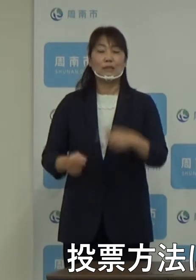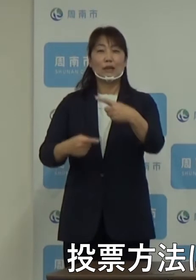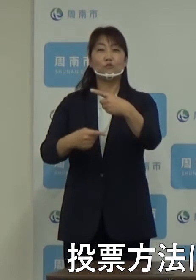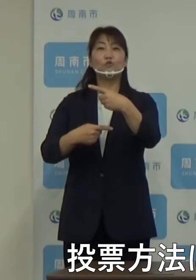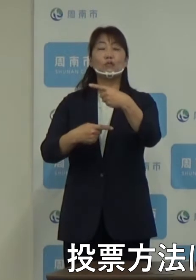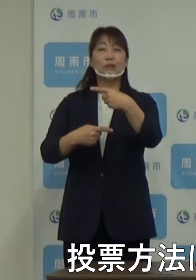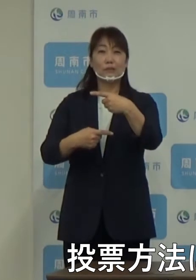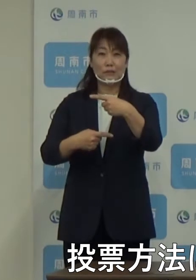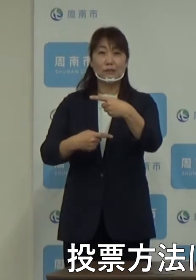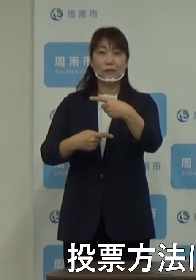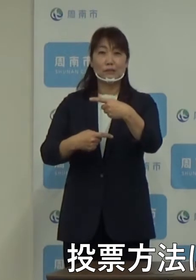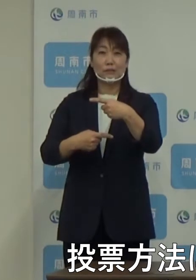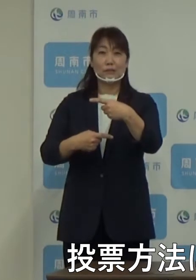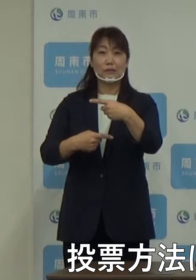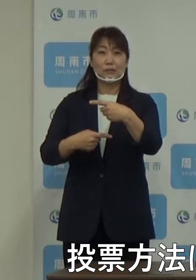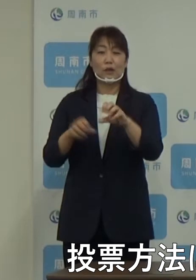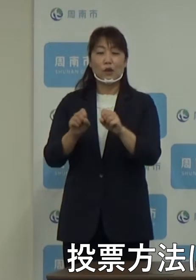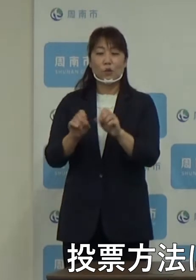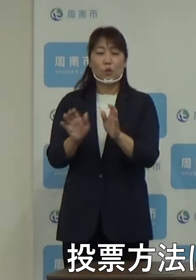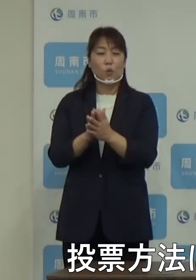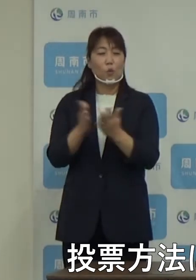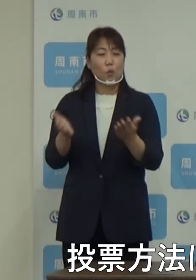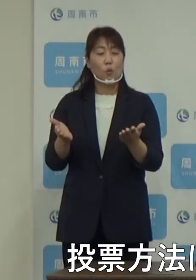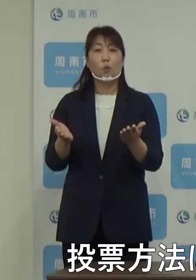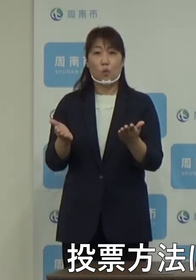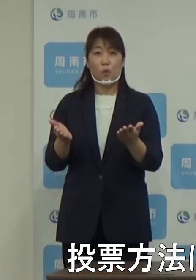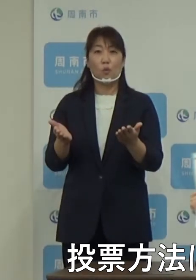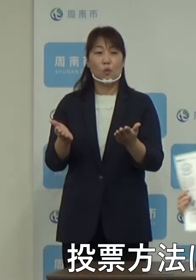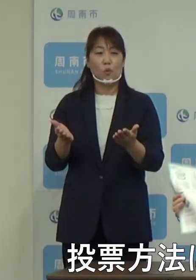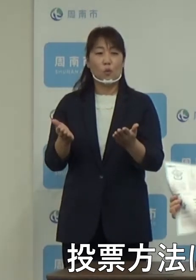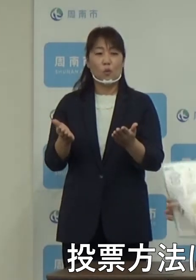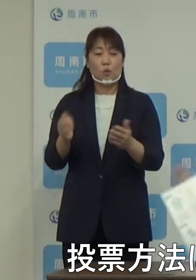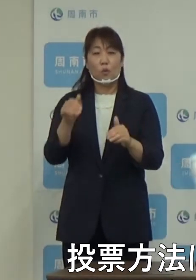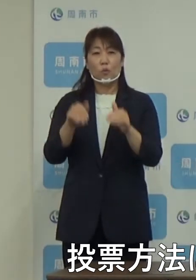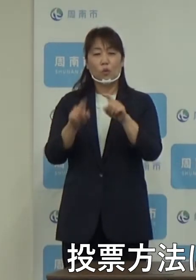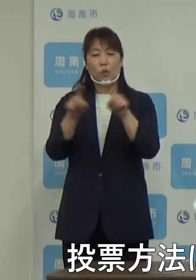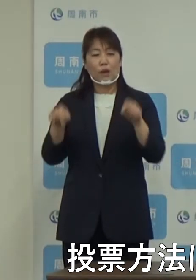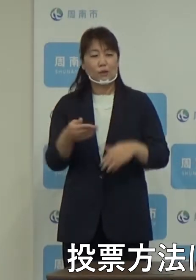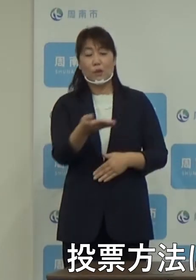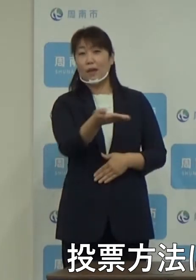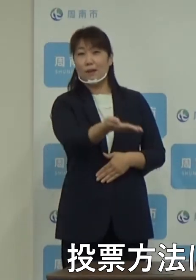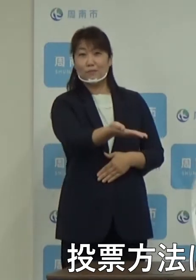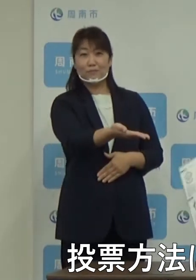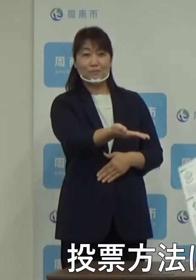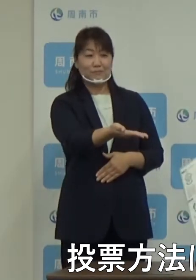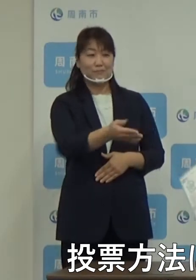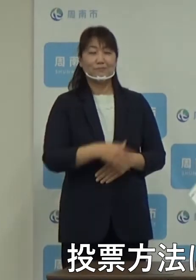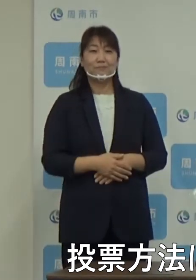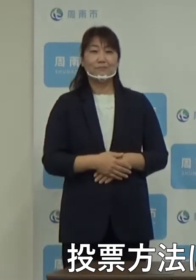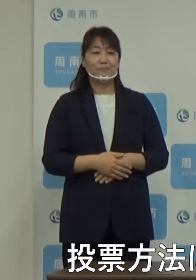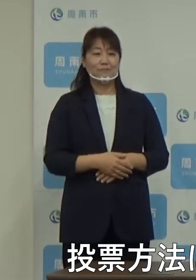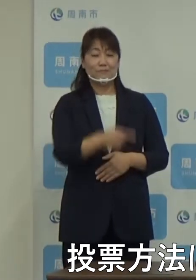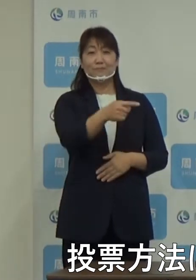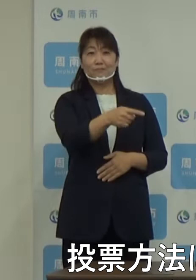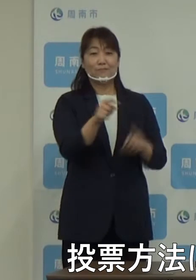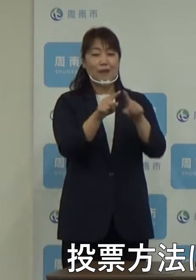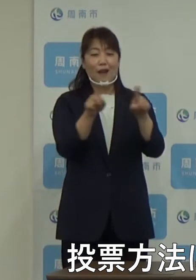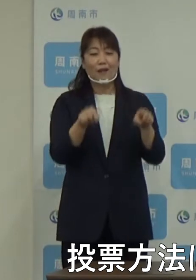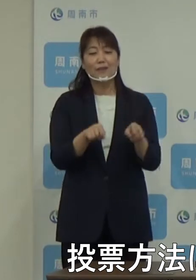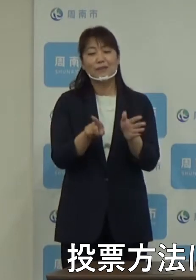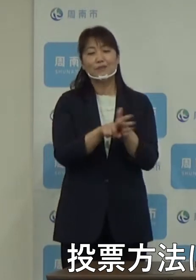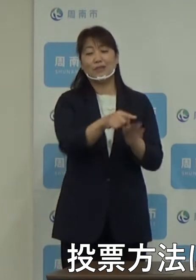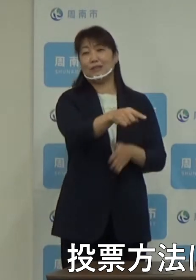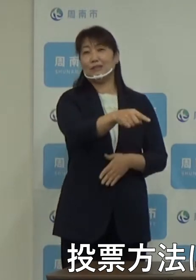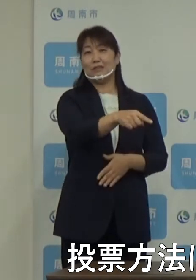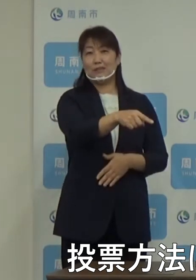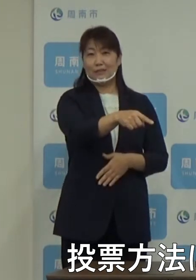1日号の広報にて投票はがき付き、ここにはがきがついてるんですけども